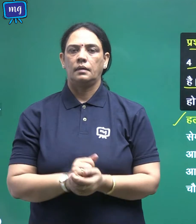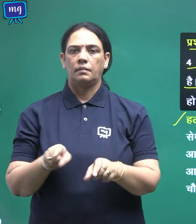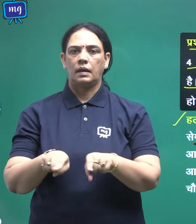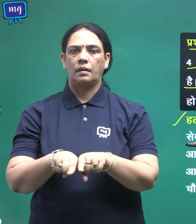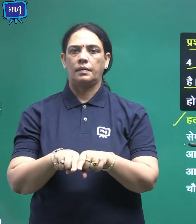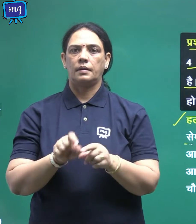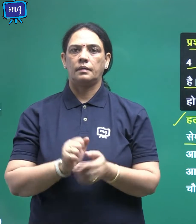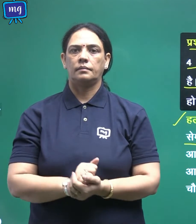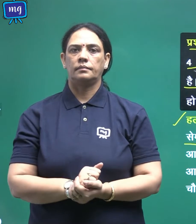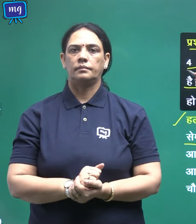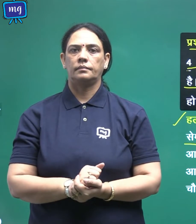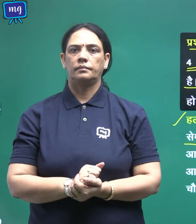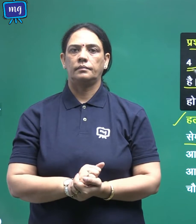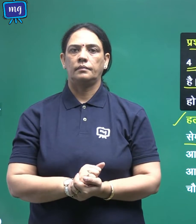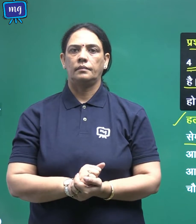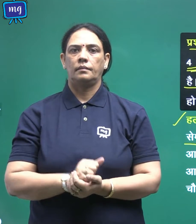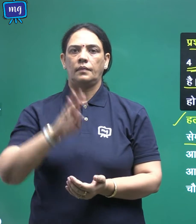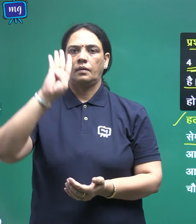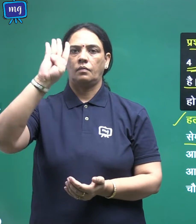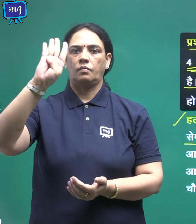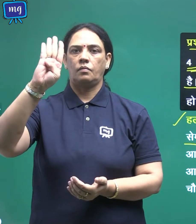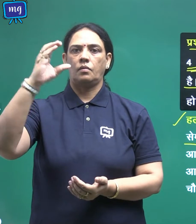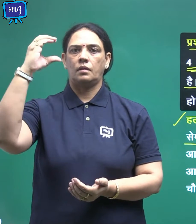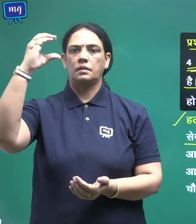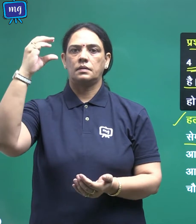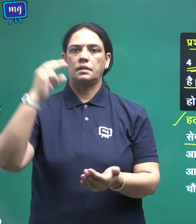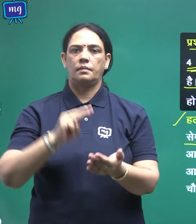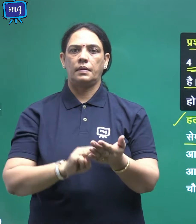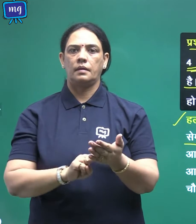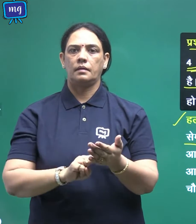बराबर 4 सेमी,